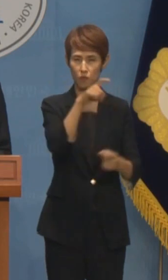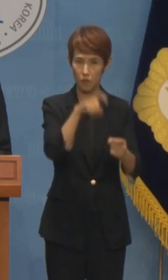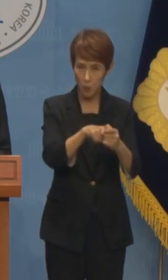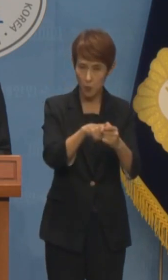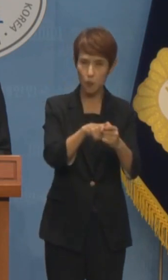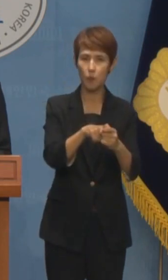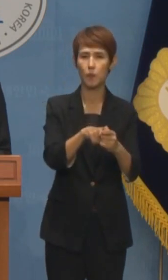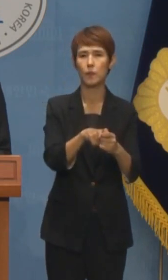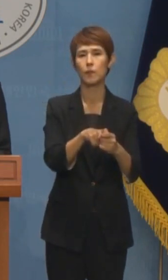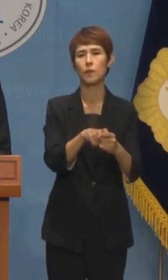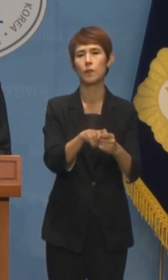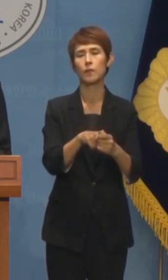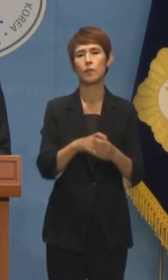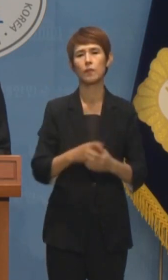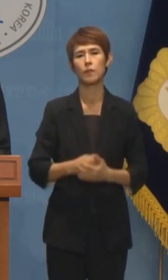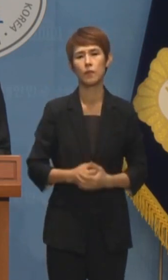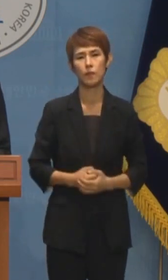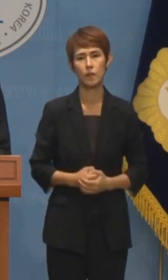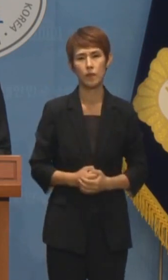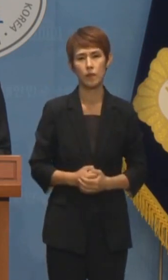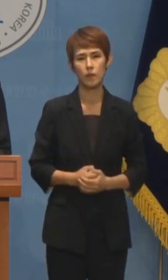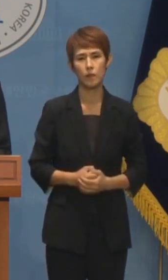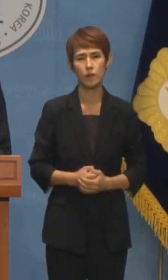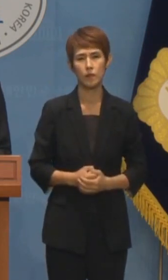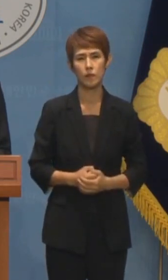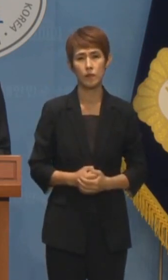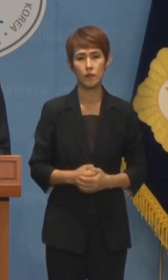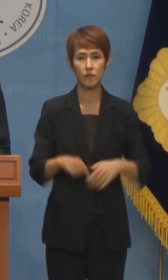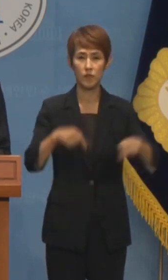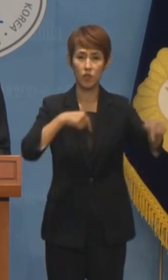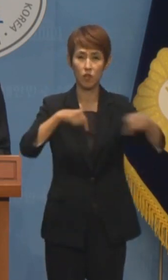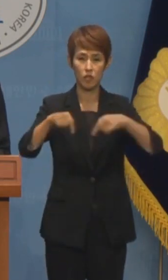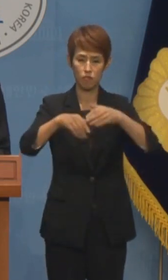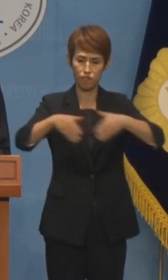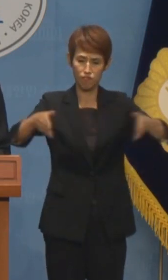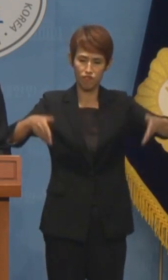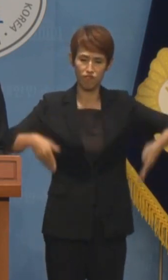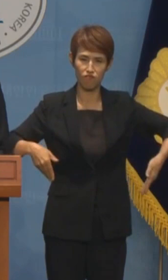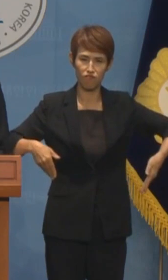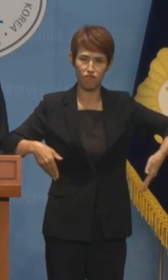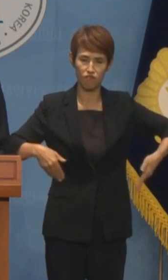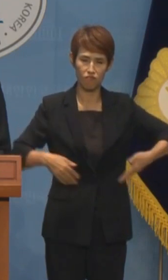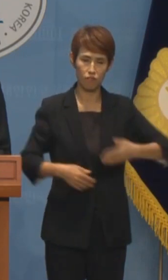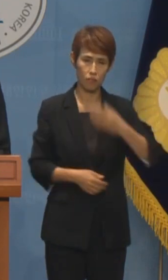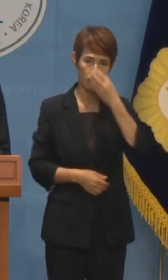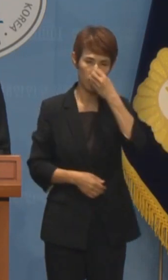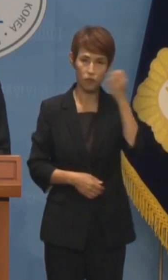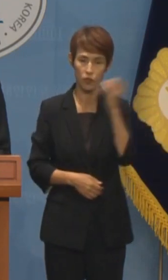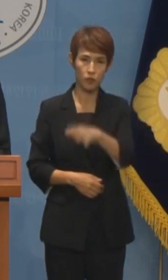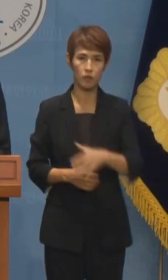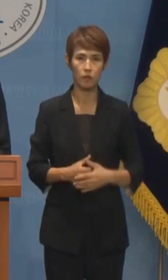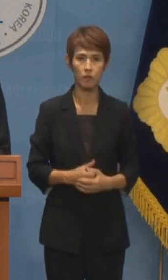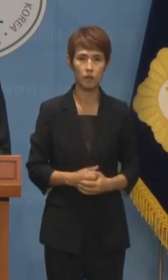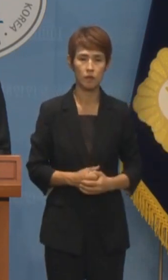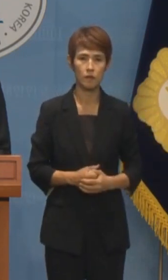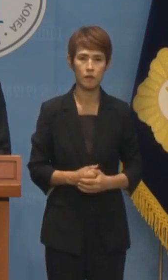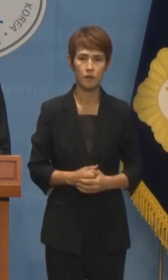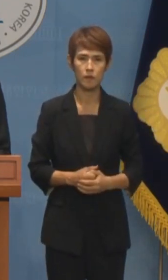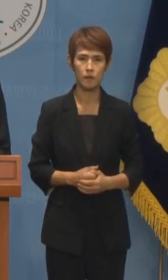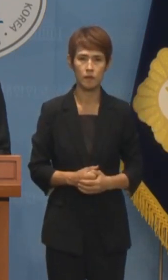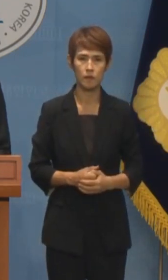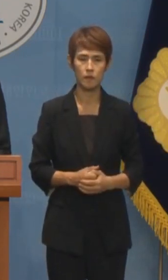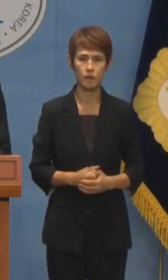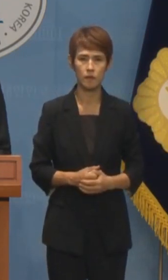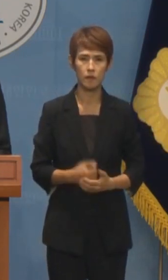밑그림이었습니다. 그토록 외치던 정치적 중립성을 내팽개치고 정치적 편향의 극치를